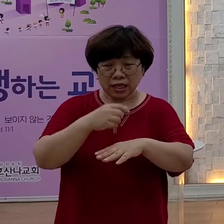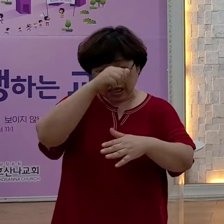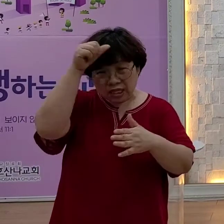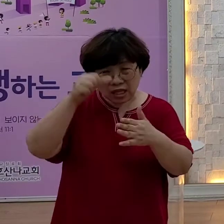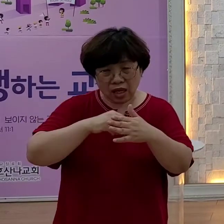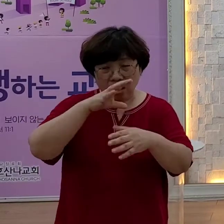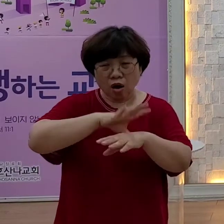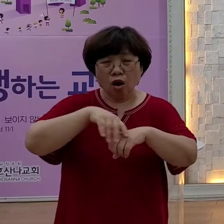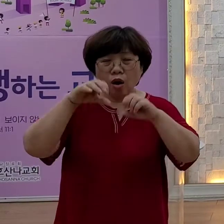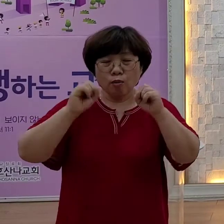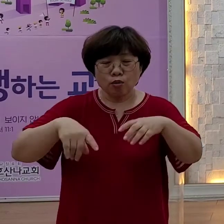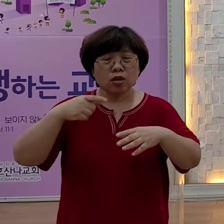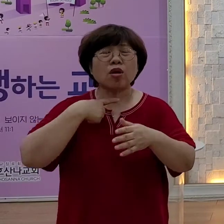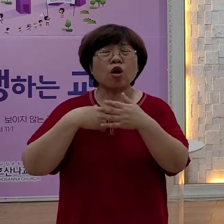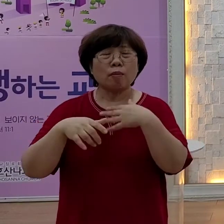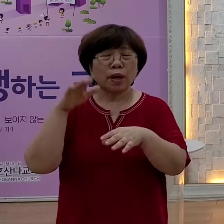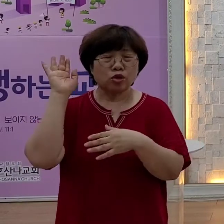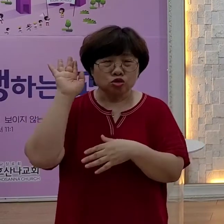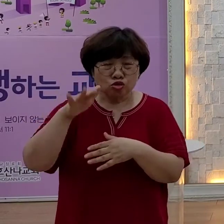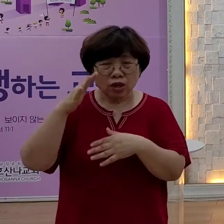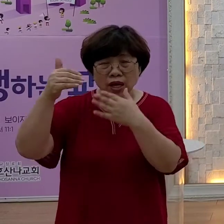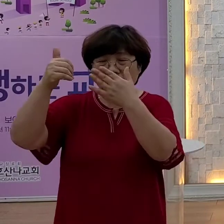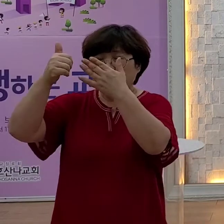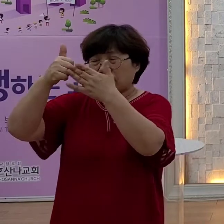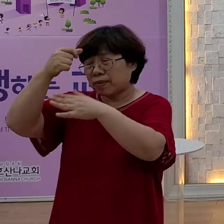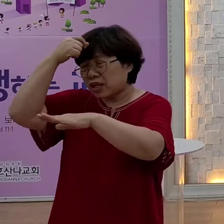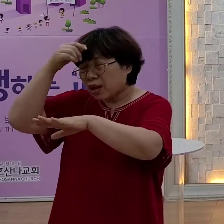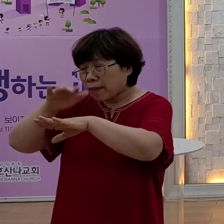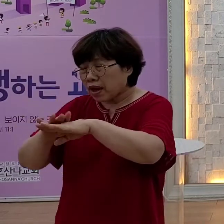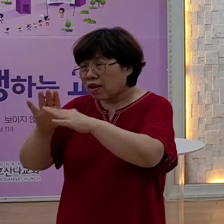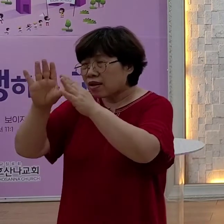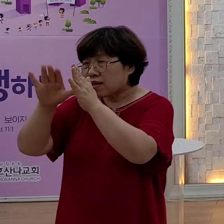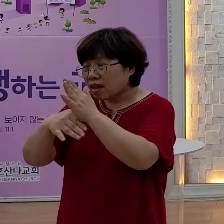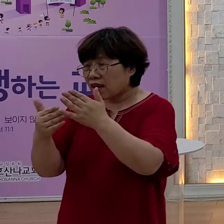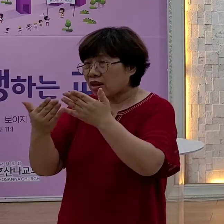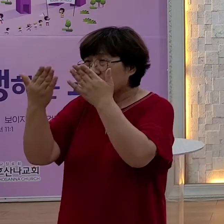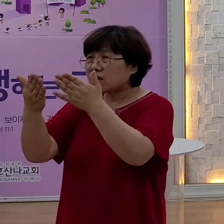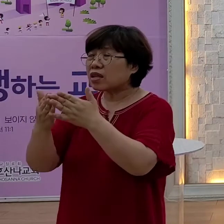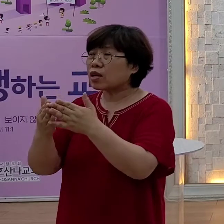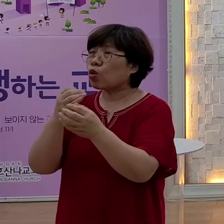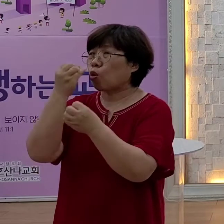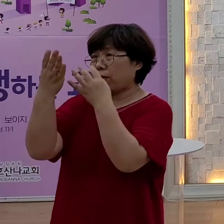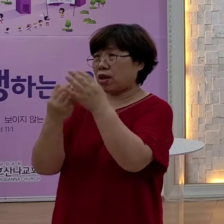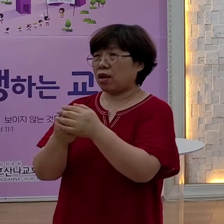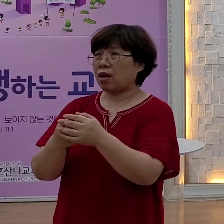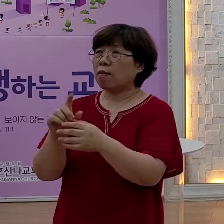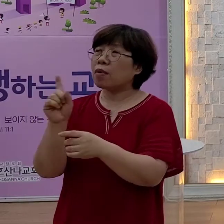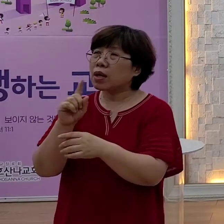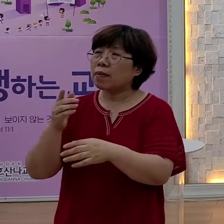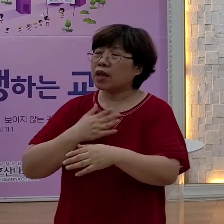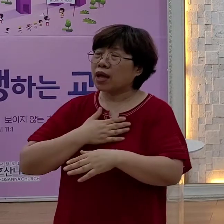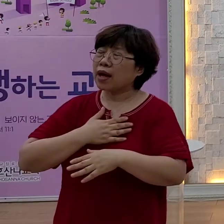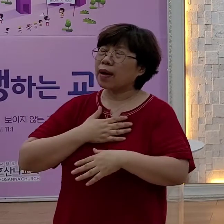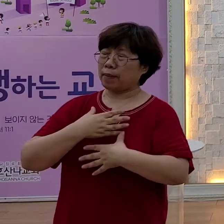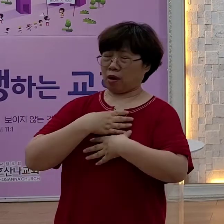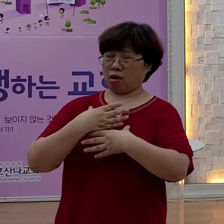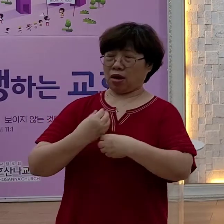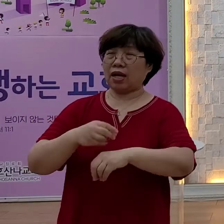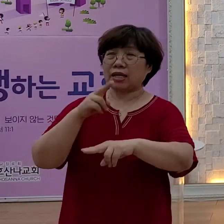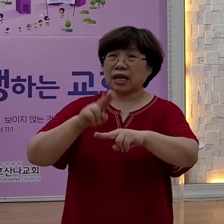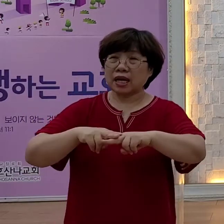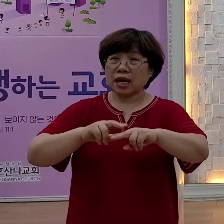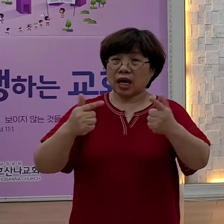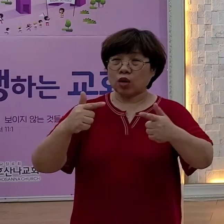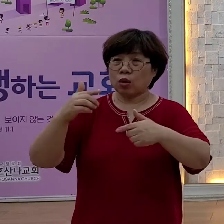예배하면서 경험했던 첫 번째 감정이 이거예요. 내가 편한 자리가 아니다. 하나님이 기뻐하실 자리에